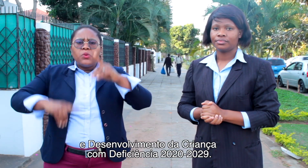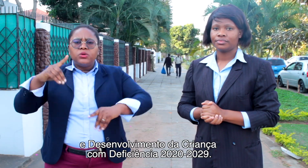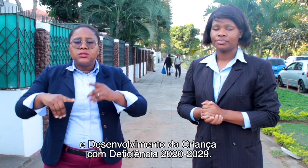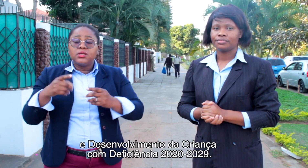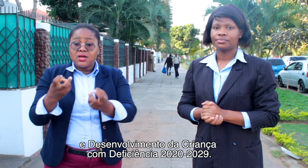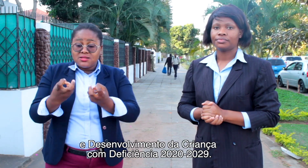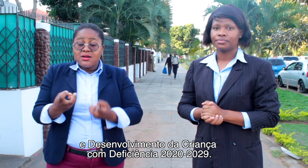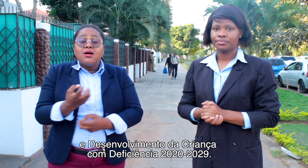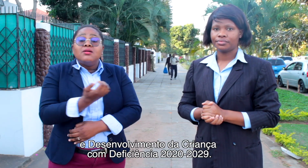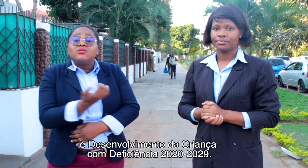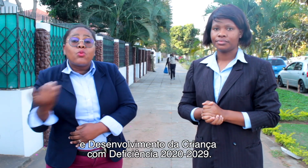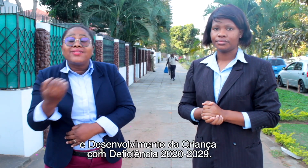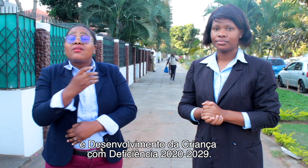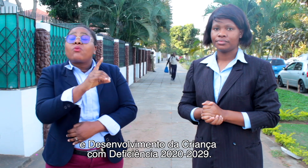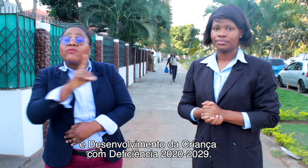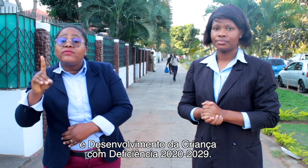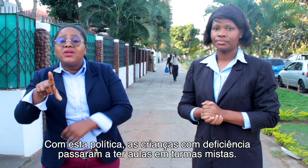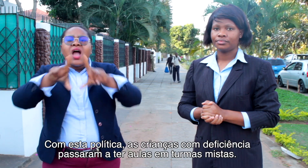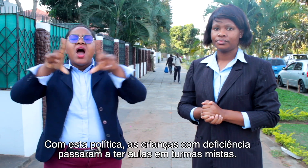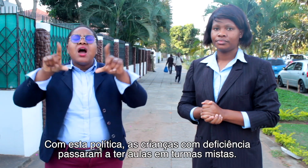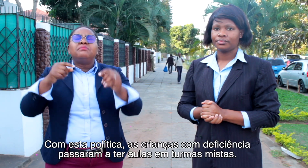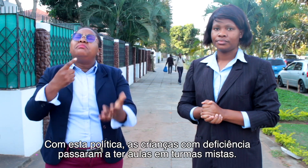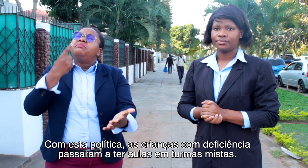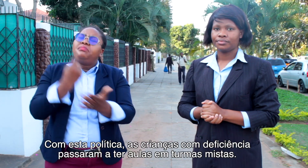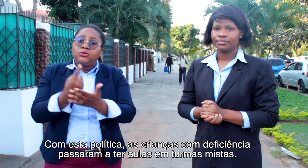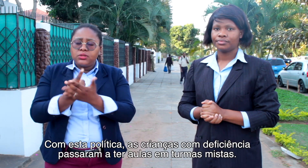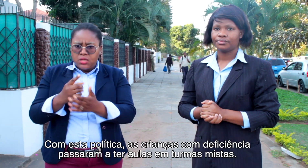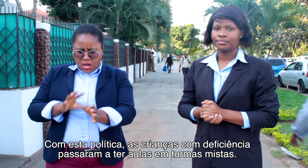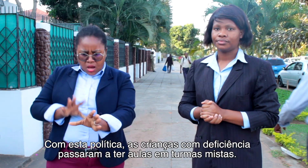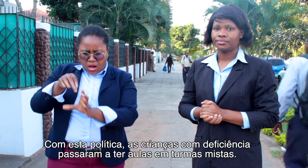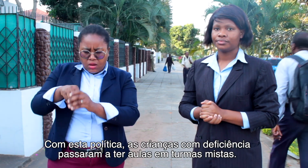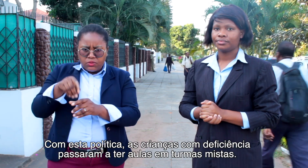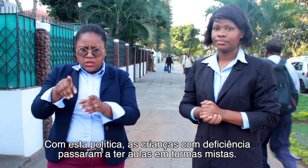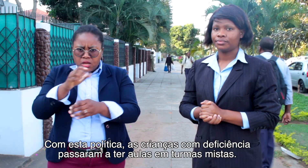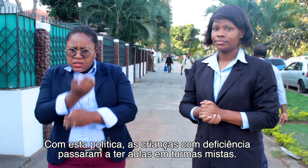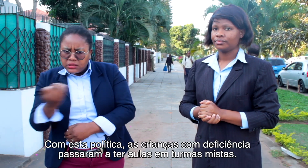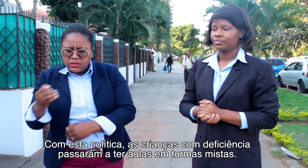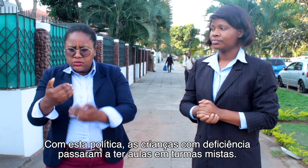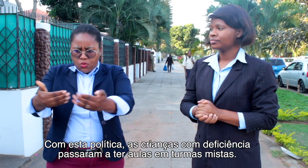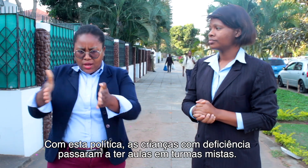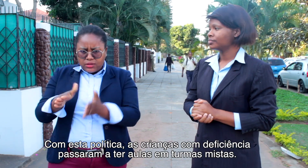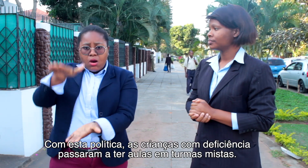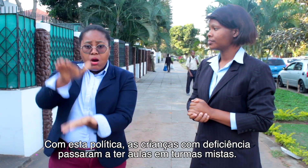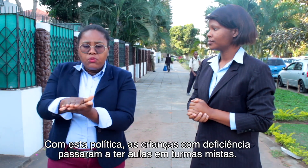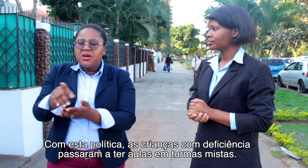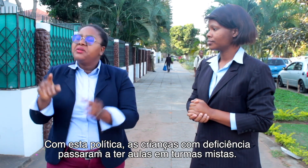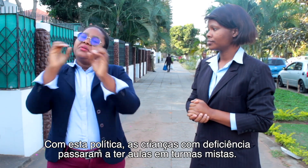2020-2029. Com esta política, as crianças com deficiência passarão a ter aulas em turmas mistas.